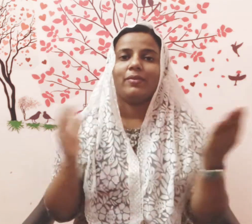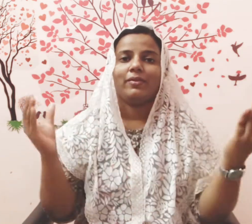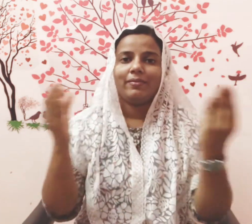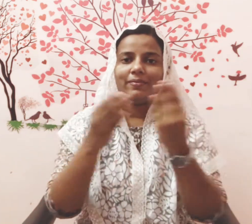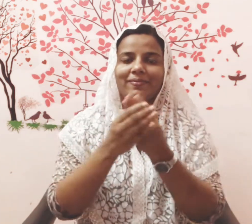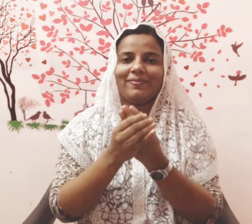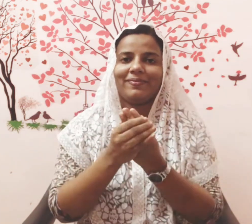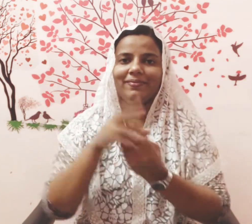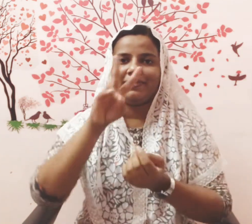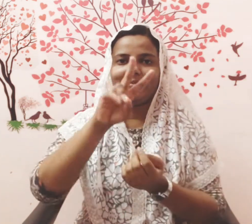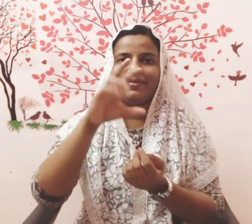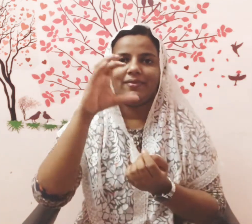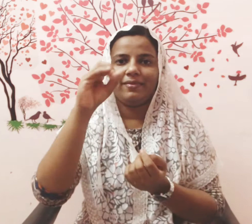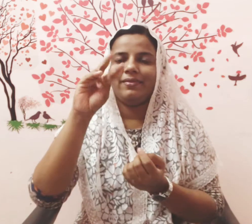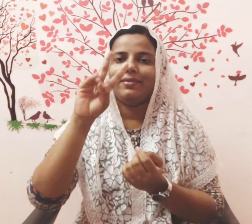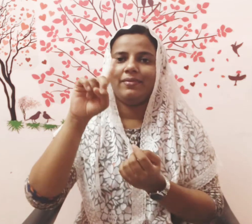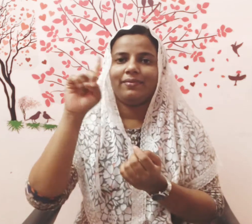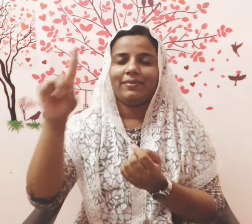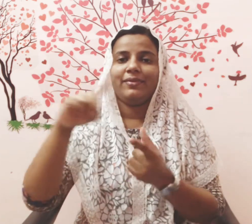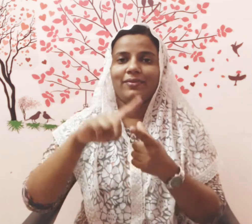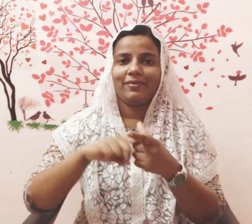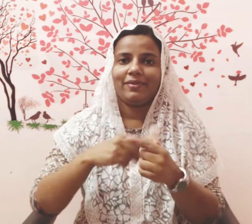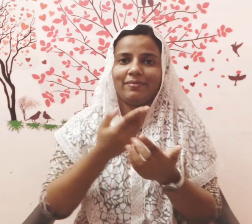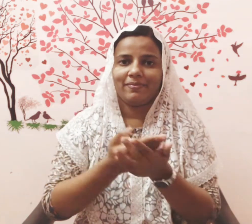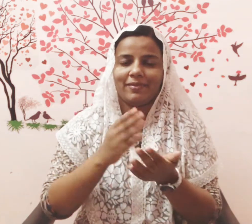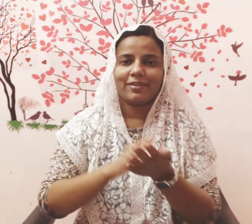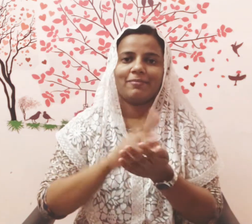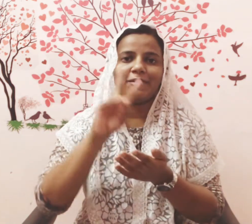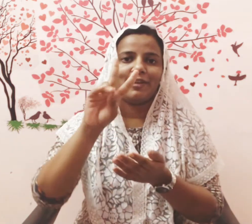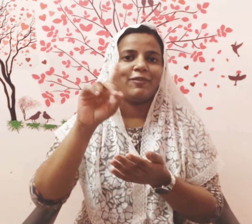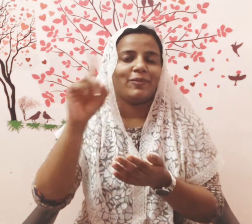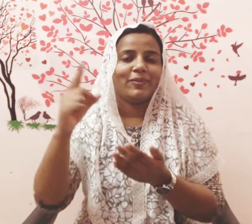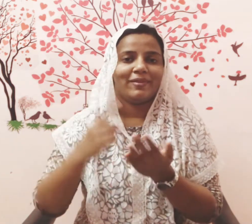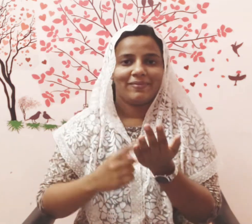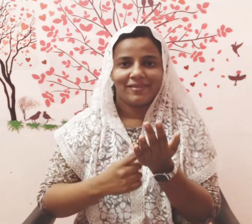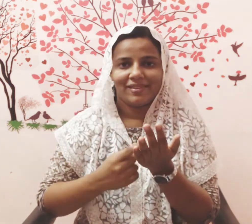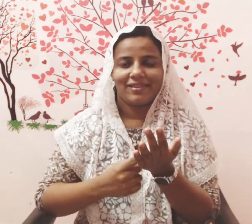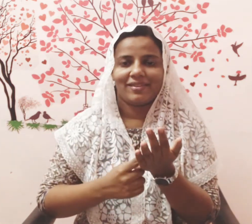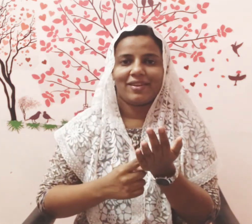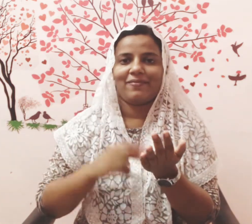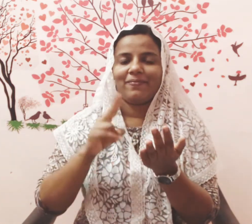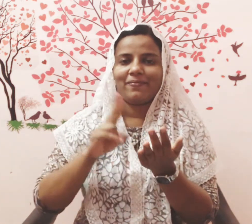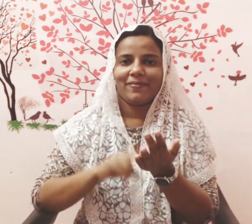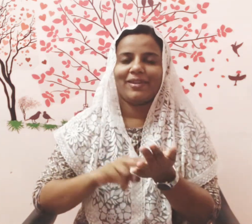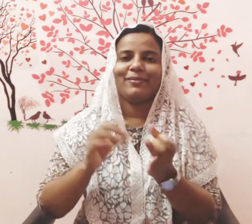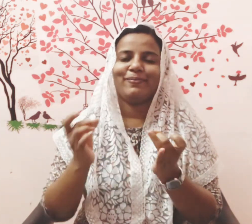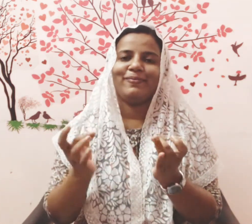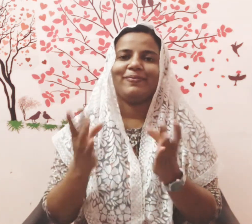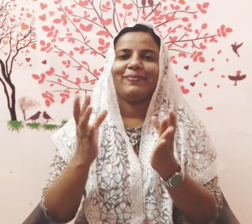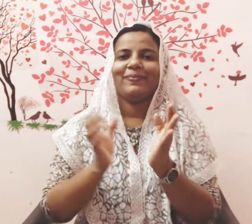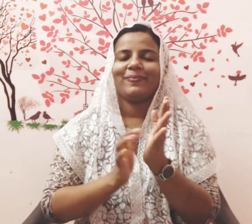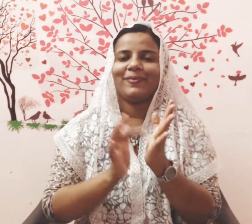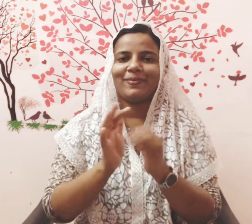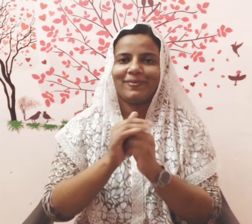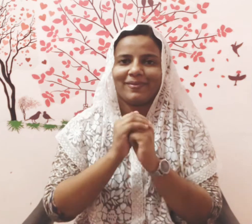വാഴ്ത്തപ്പെടുമാറാകട്ടെ. പ്രിയപ്പെട്ട ദൈവമക്കളെ, നമുക്കൊരുമിച്ച് 2021 ജനുവരി മാസം 21-ാം തീയതി, ഹല്ലേലൂയ, വ്യാഴാഴ്ച പ്രഭാതത്തിൽ